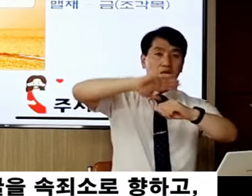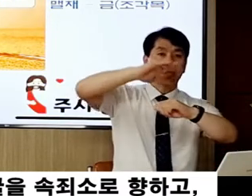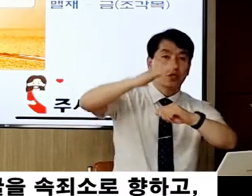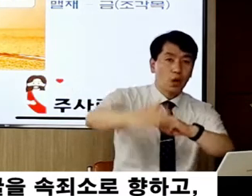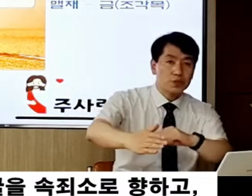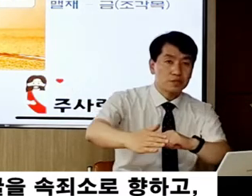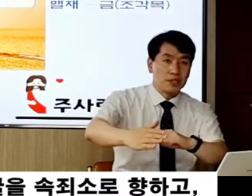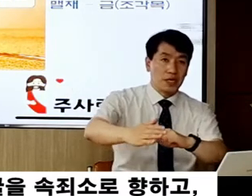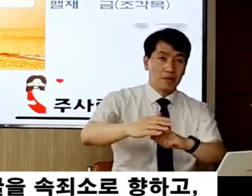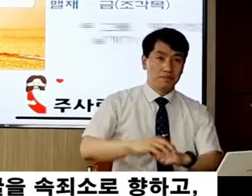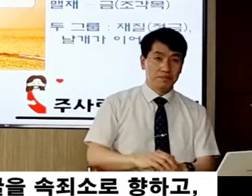이렇게